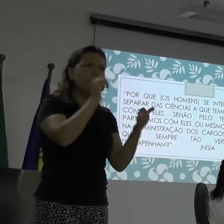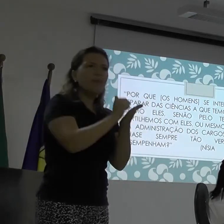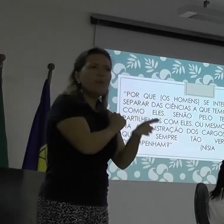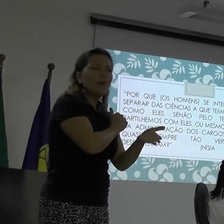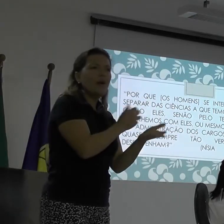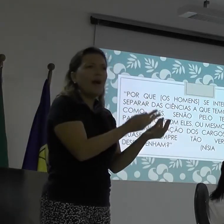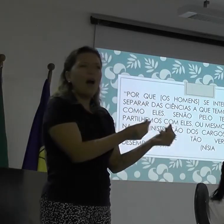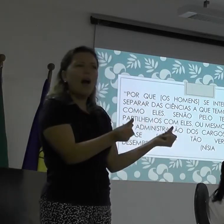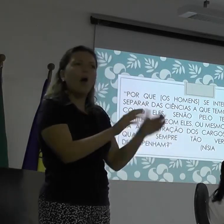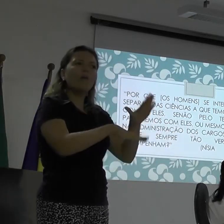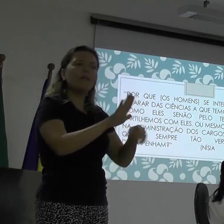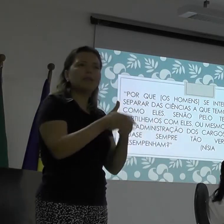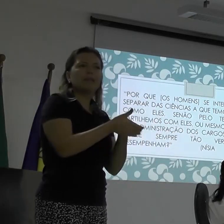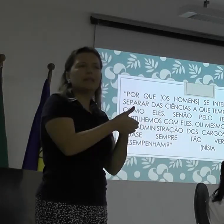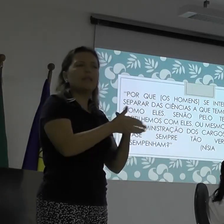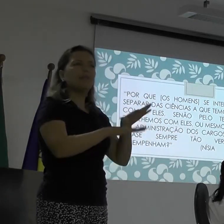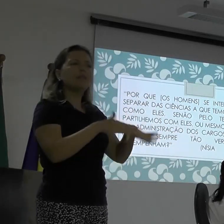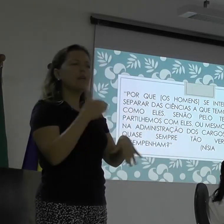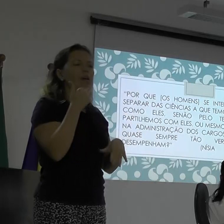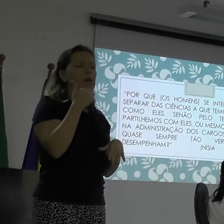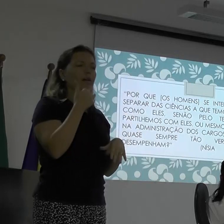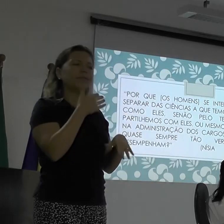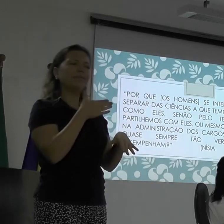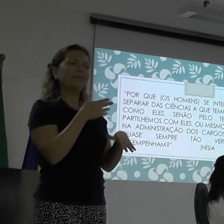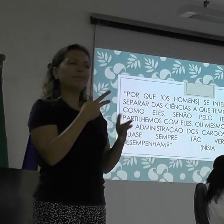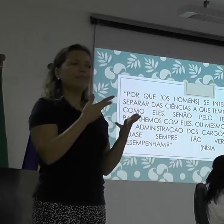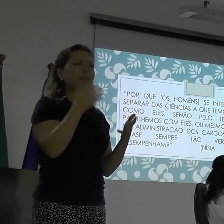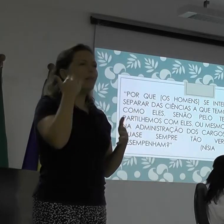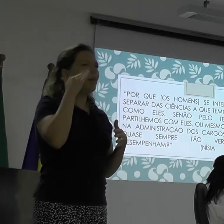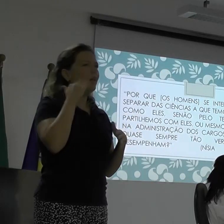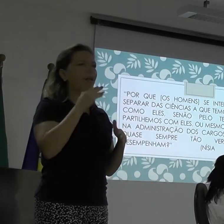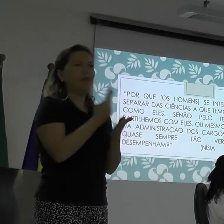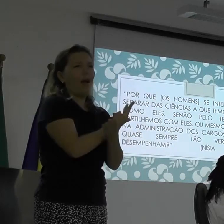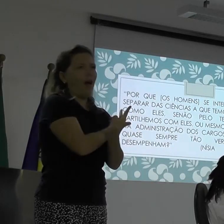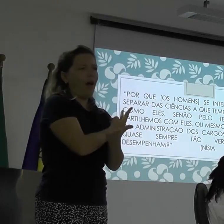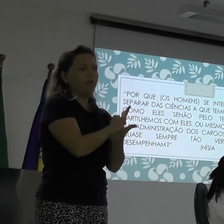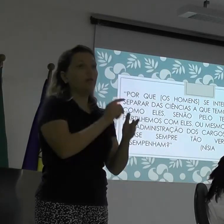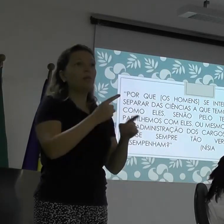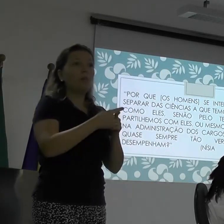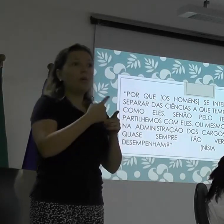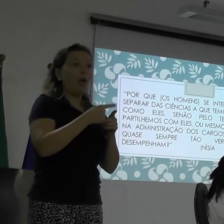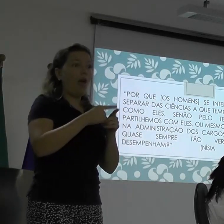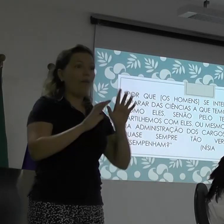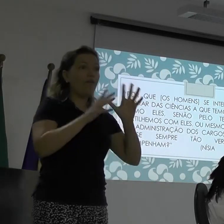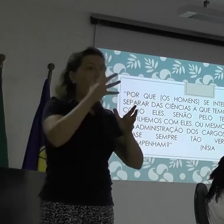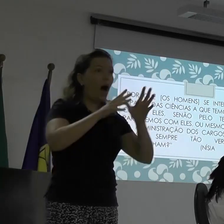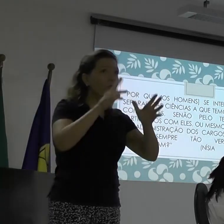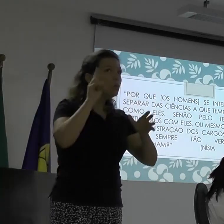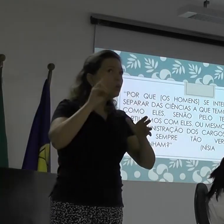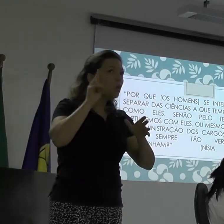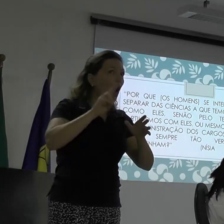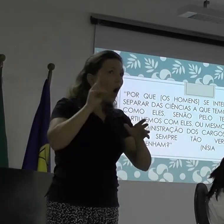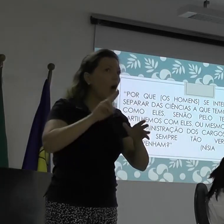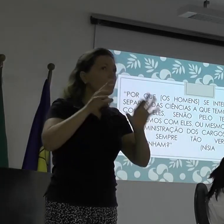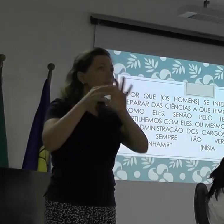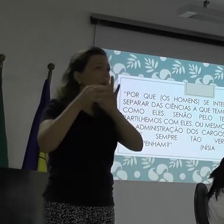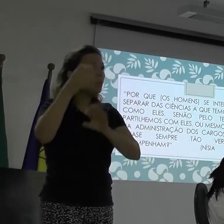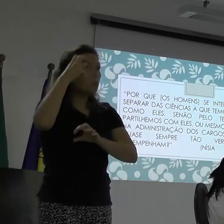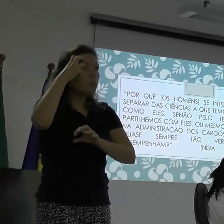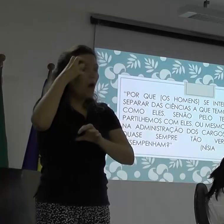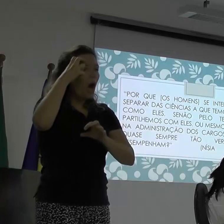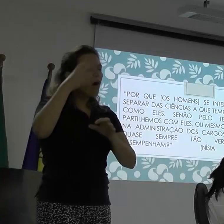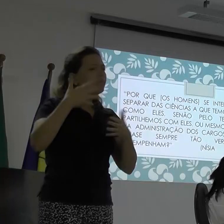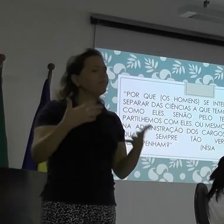mal interpretada, o que resulta numa releitura equivocada dos fatos históricos e culturais,